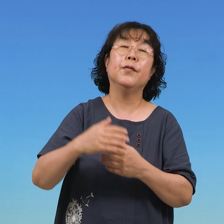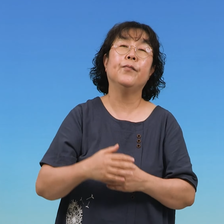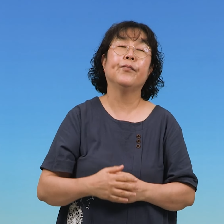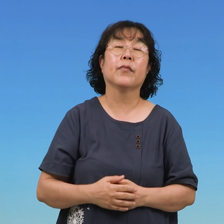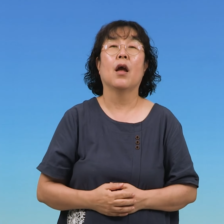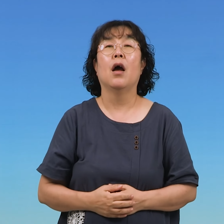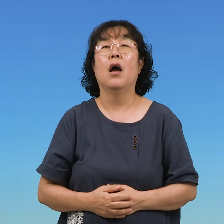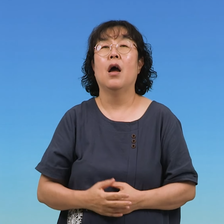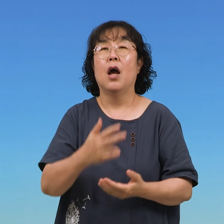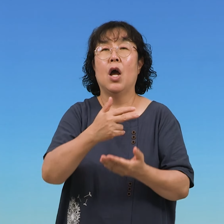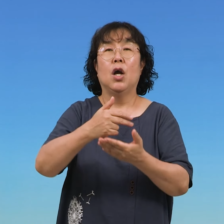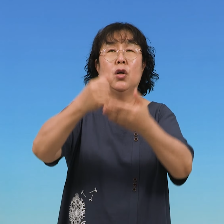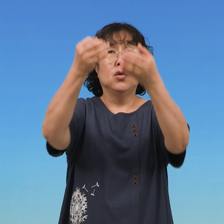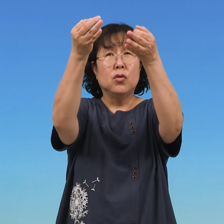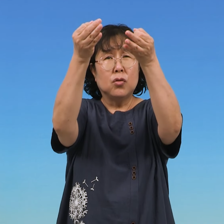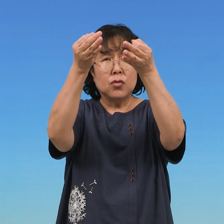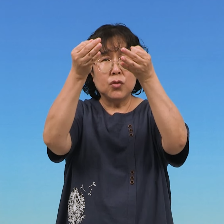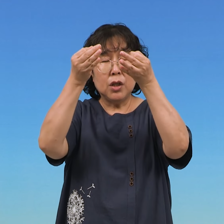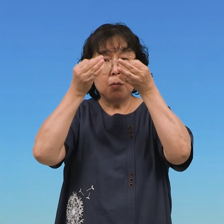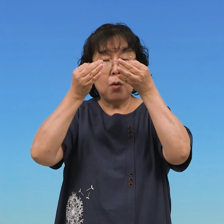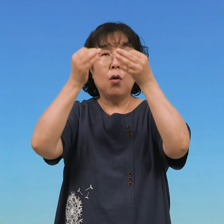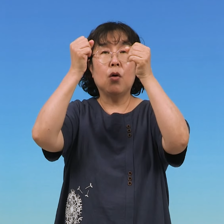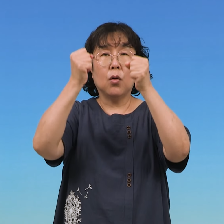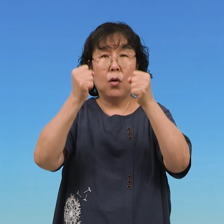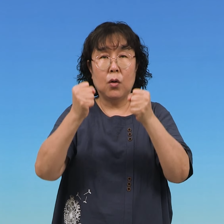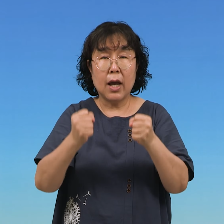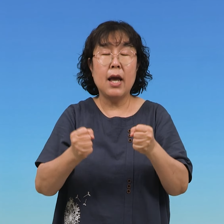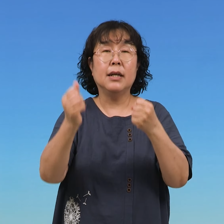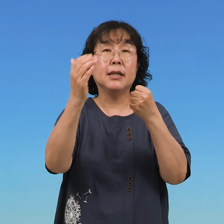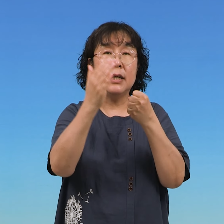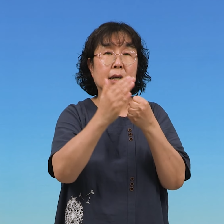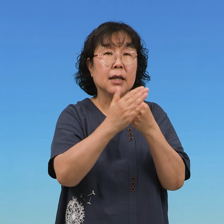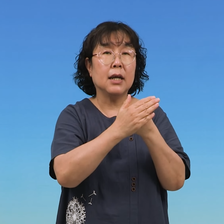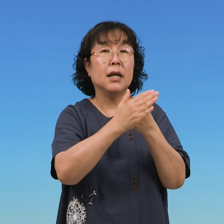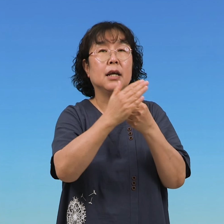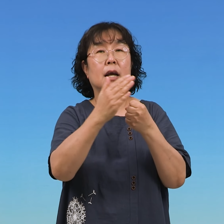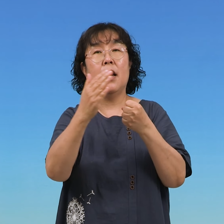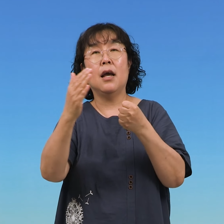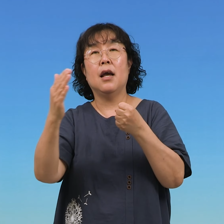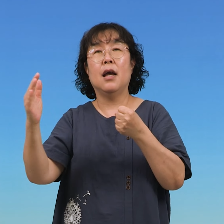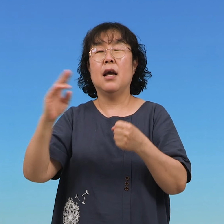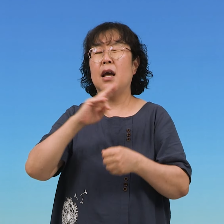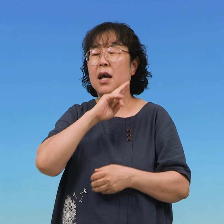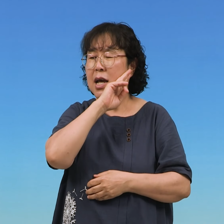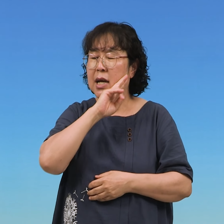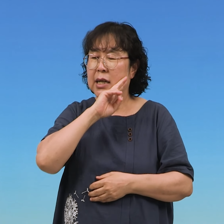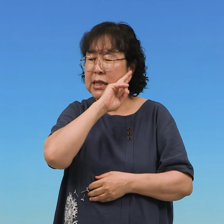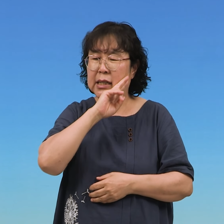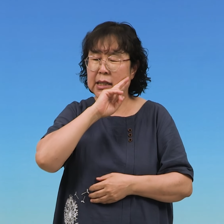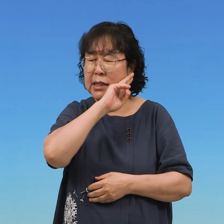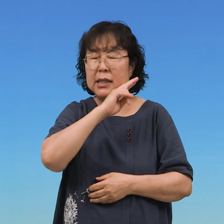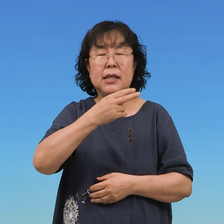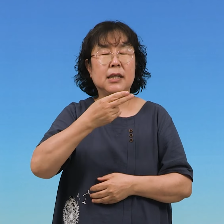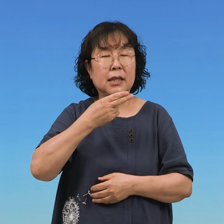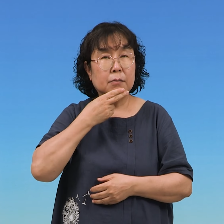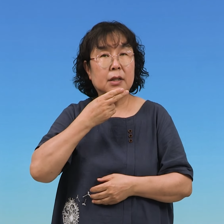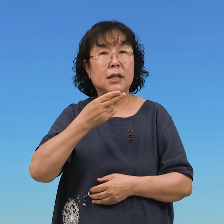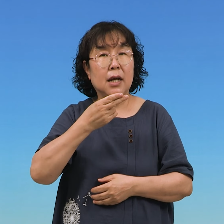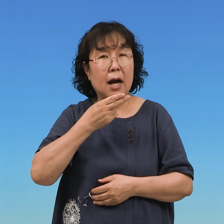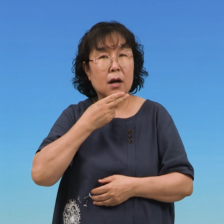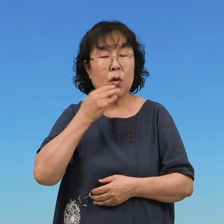오라시니 주님 보고 계시기에 주님 보고 계시기에 의심치 않고